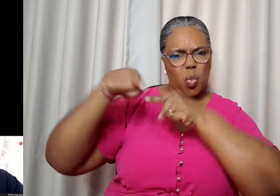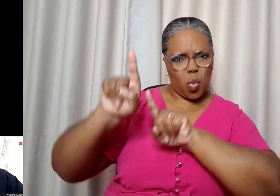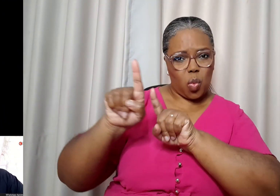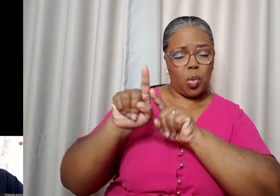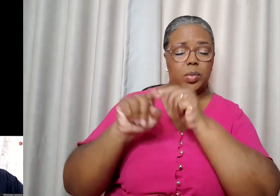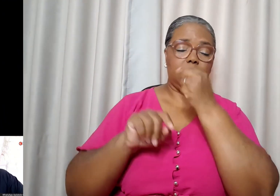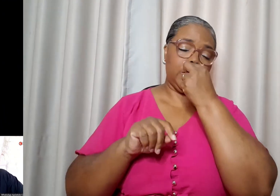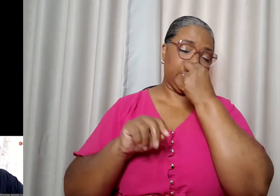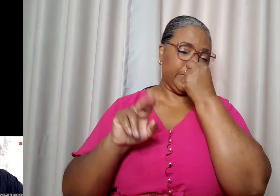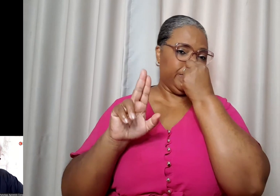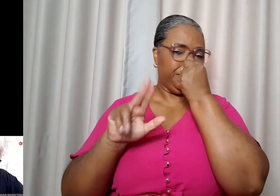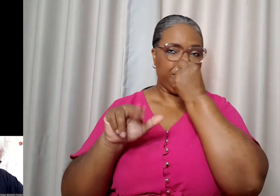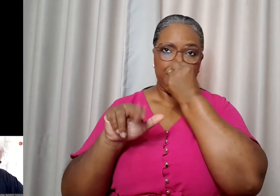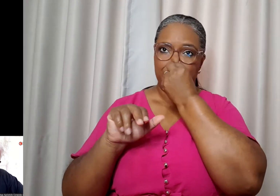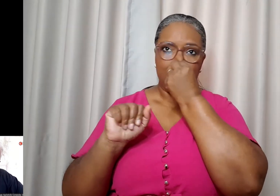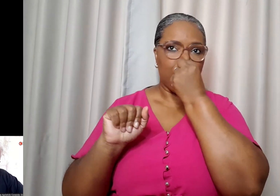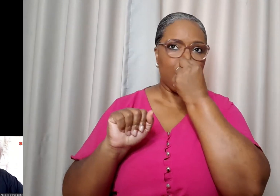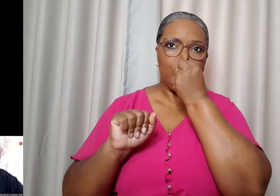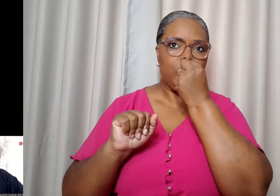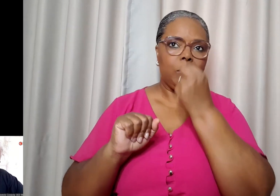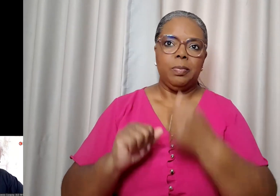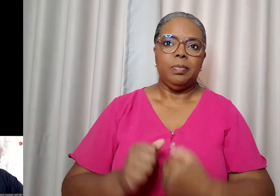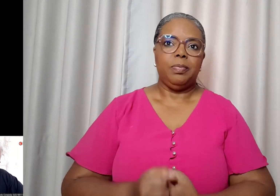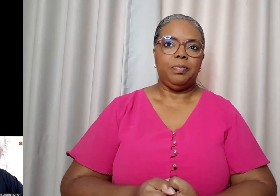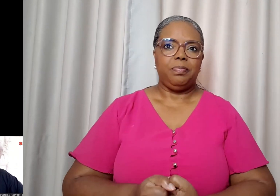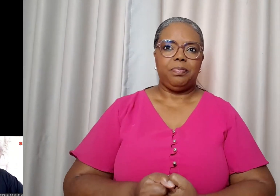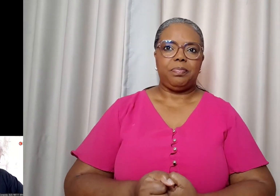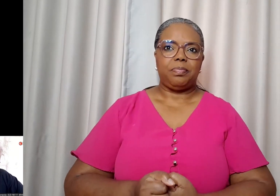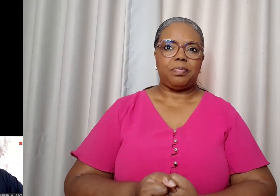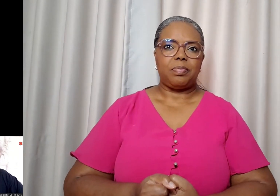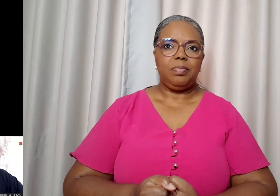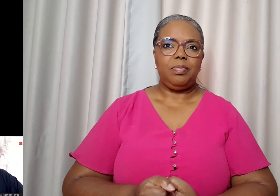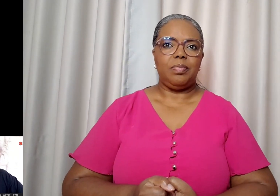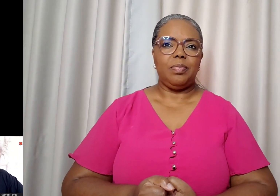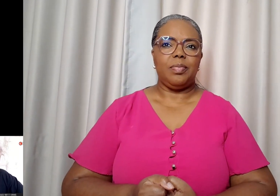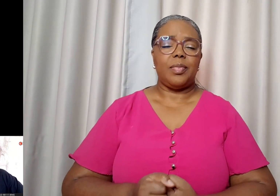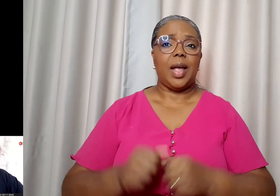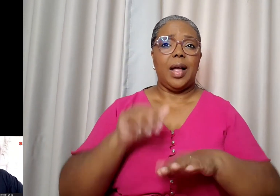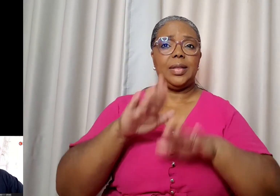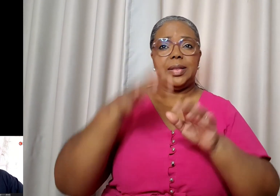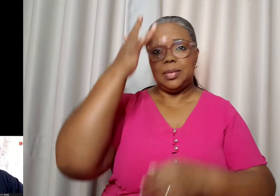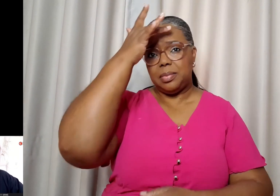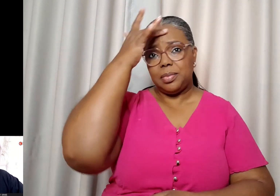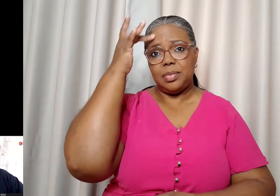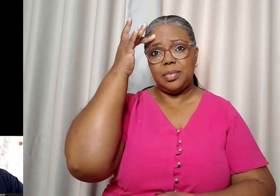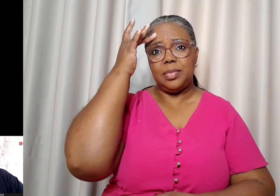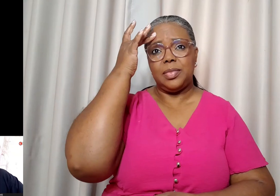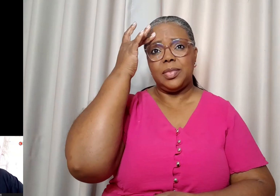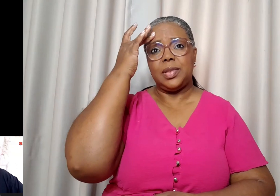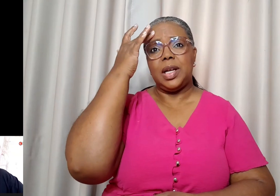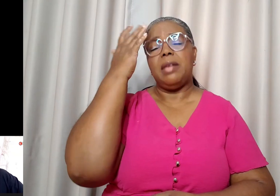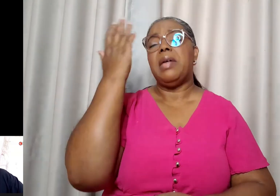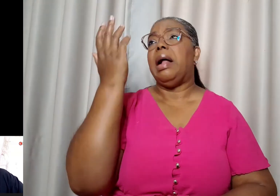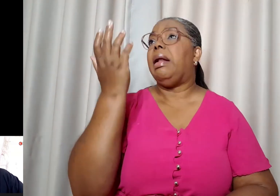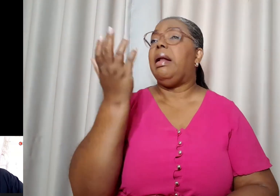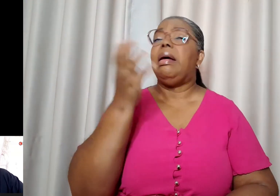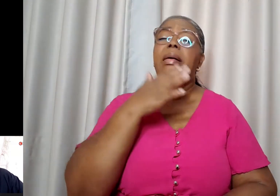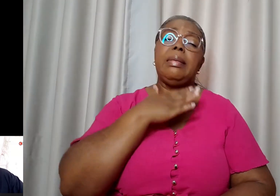assim, fazem aquele ar assim de carência e dizem, porque